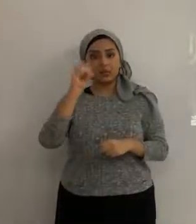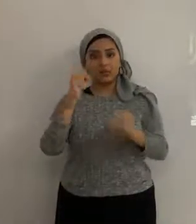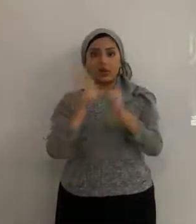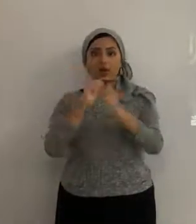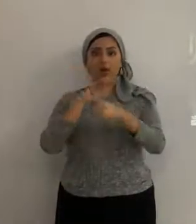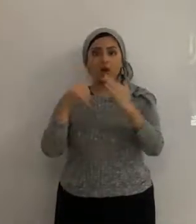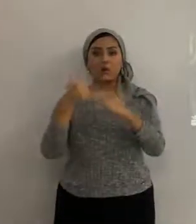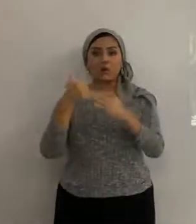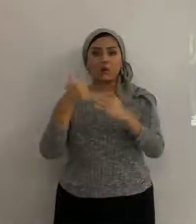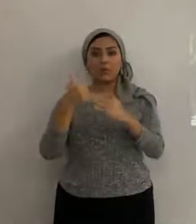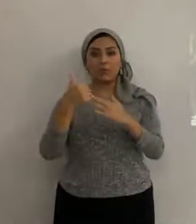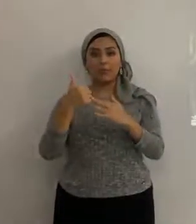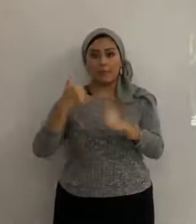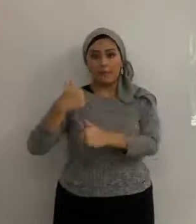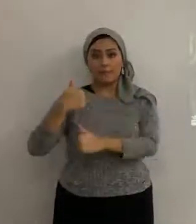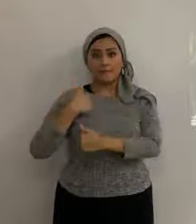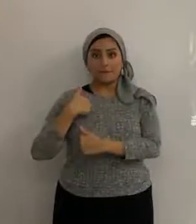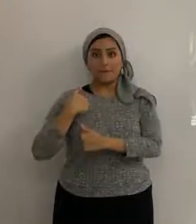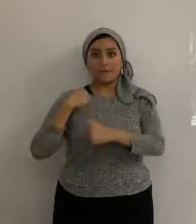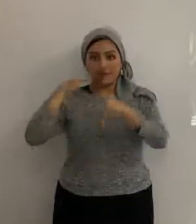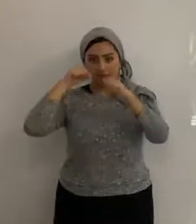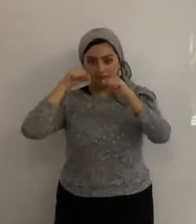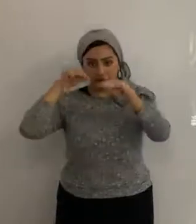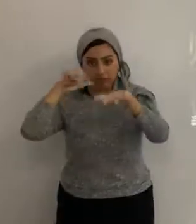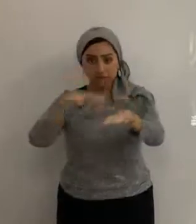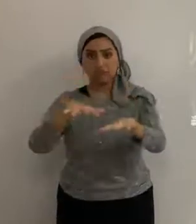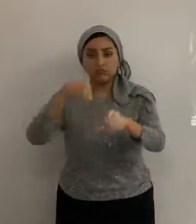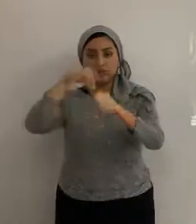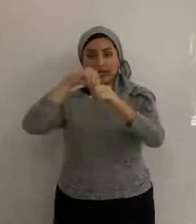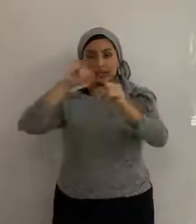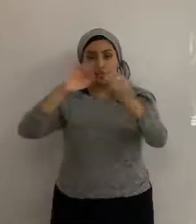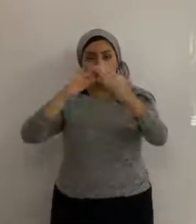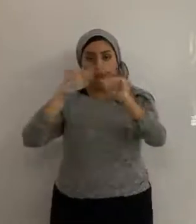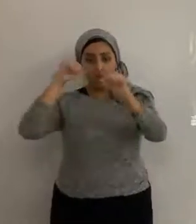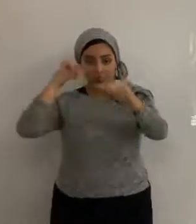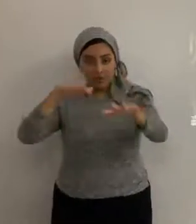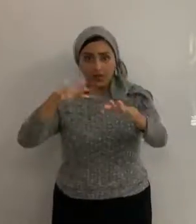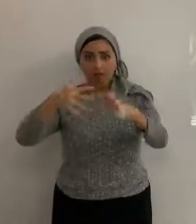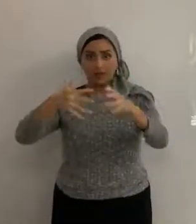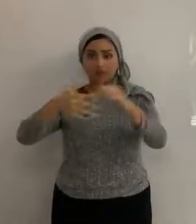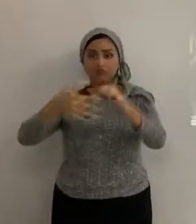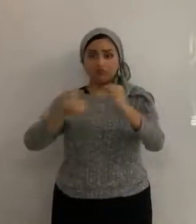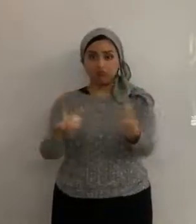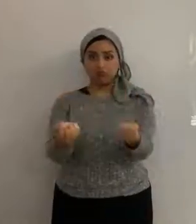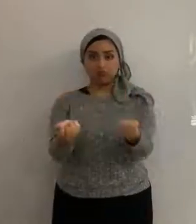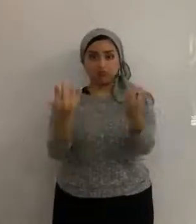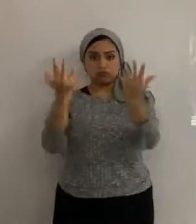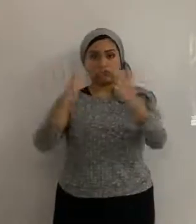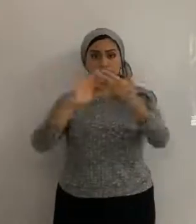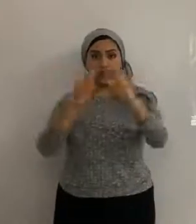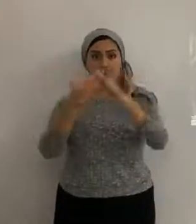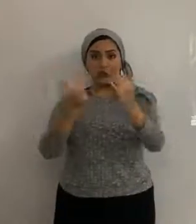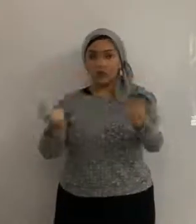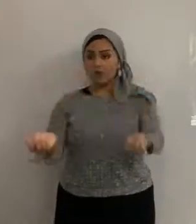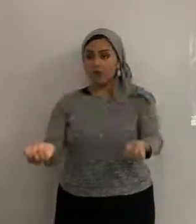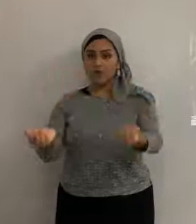soldados, hace una masacre ahí en Jerusalén. Se queman Jerusalén, y